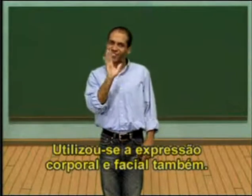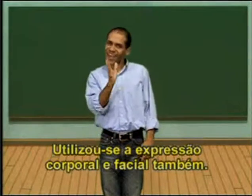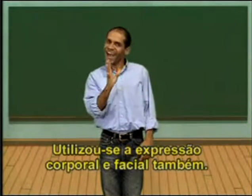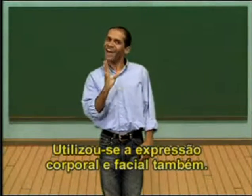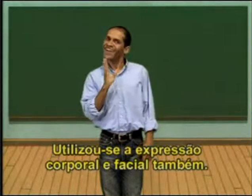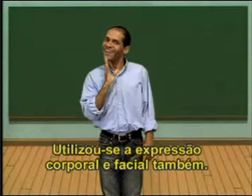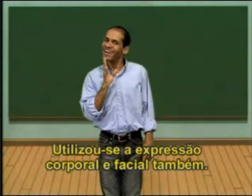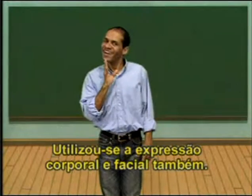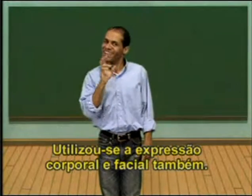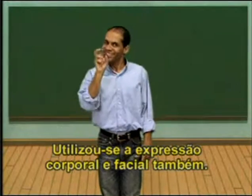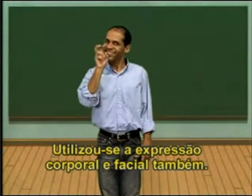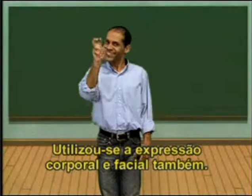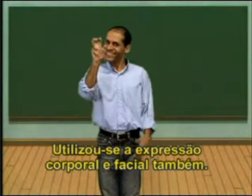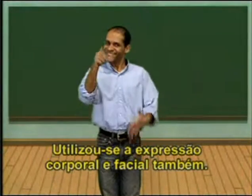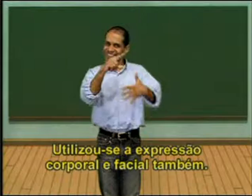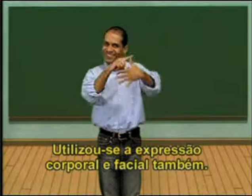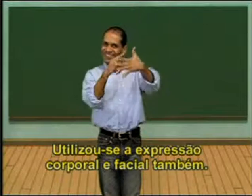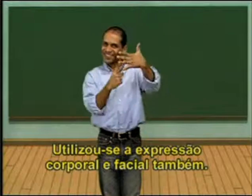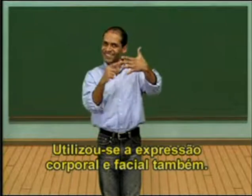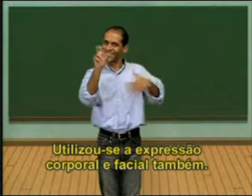Utilizou-se a expressão corporal e facial também.